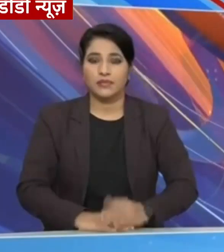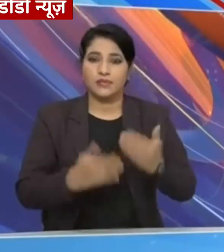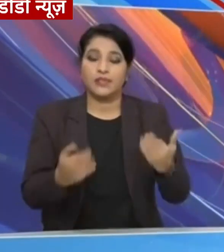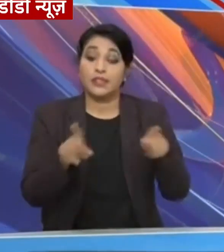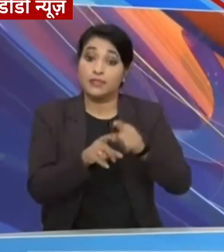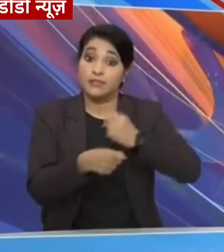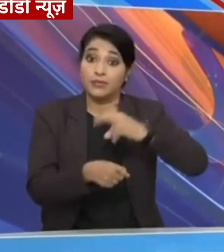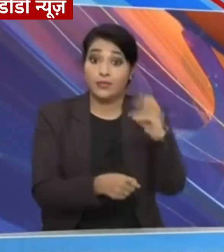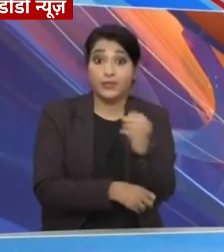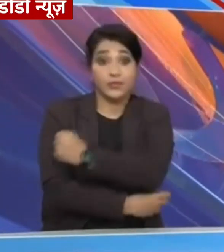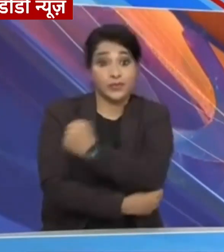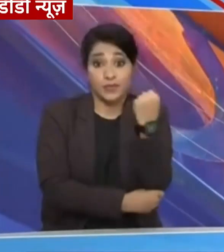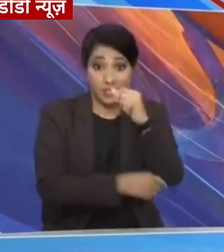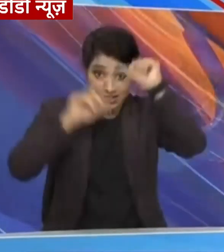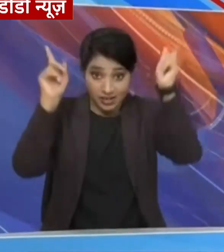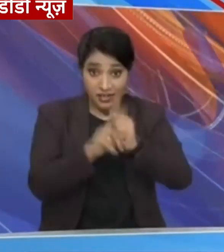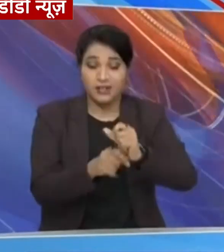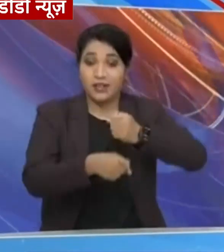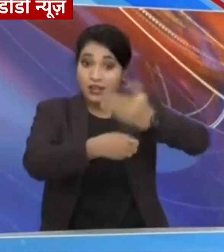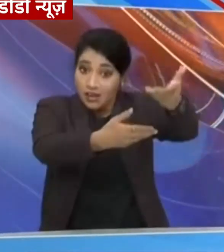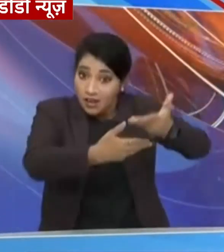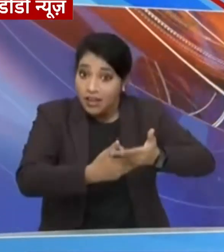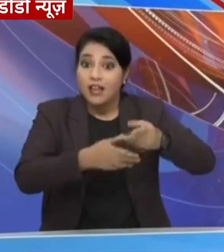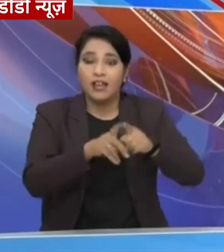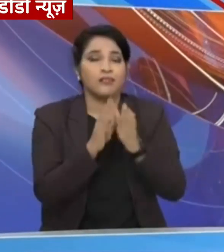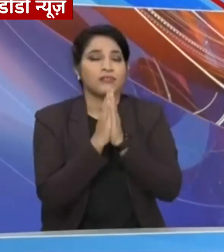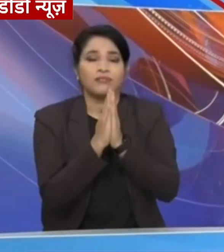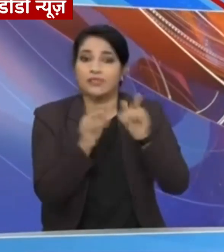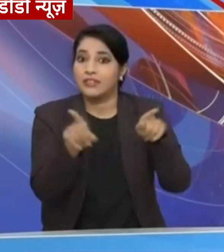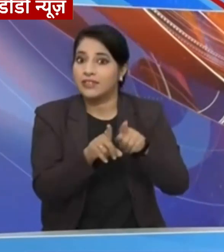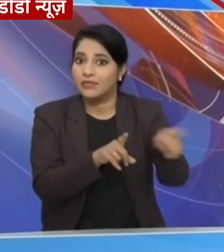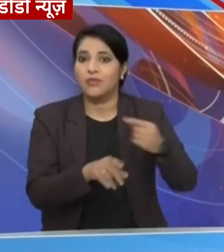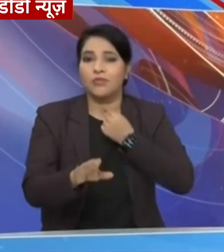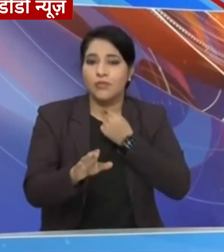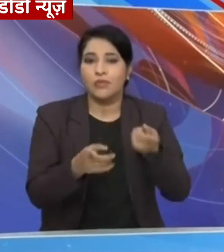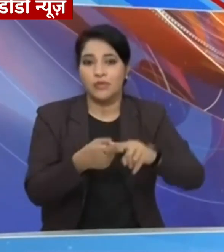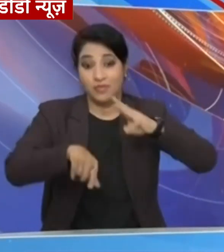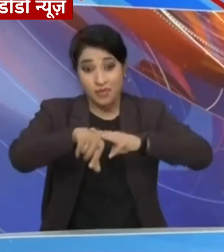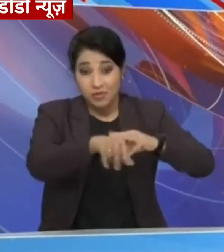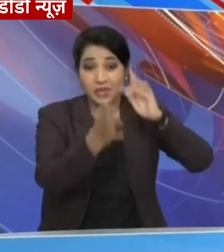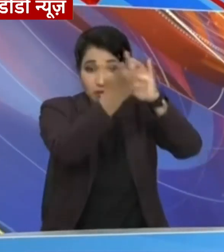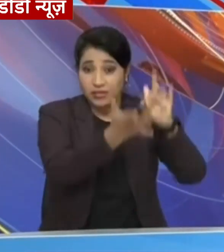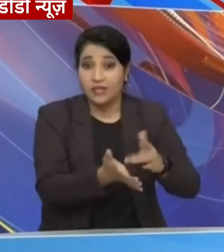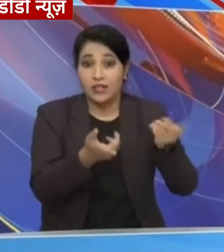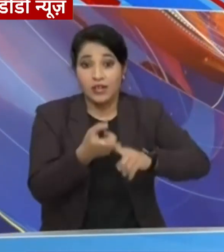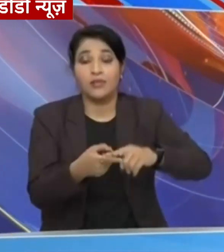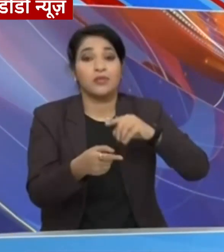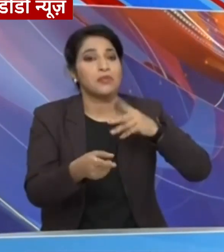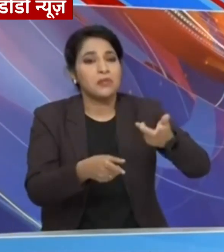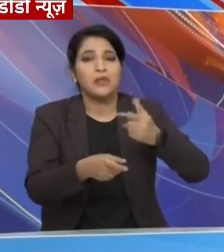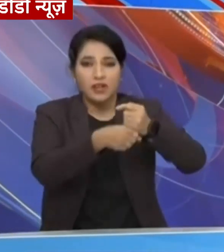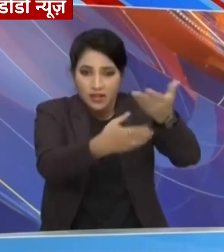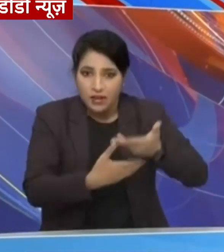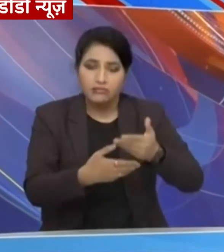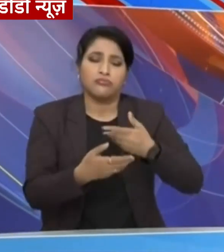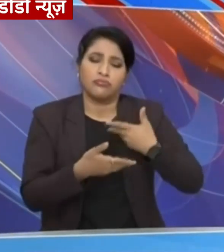और वहीं G20 की मेजबानी के लिए भारत अतिथि देवो भव की संकल्पना के साथ सदस्य देशों के आतिथ्य सत्कार के